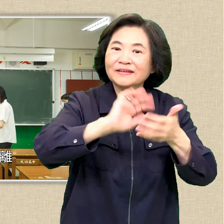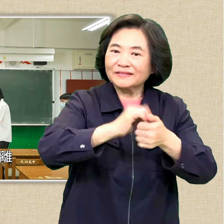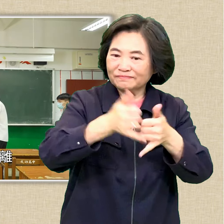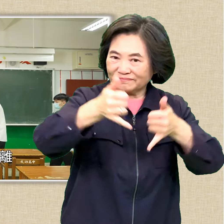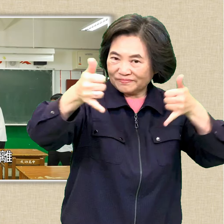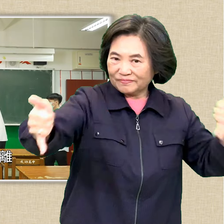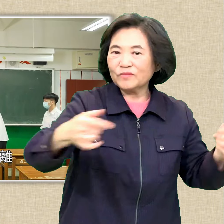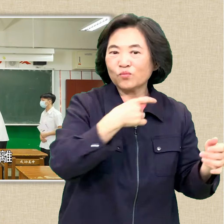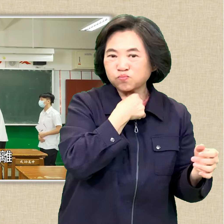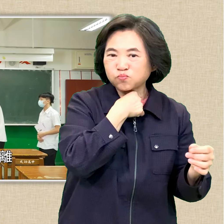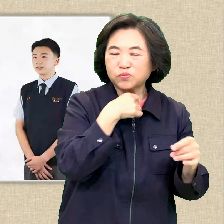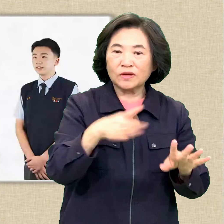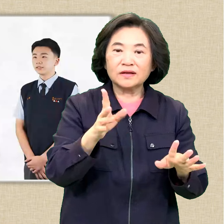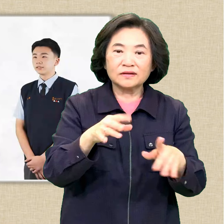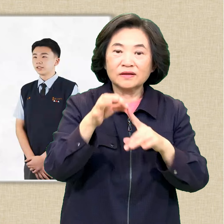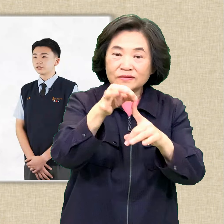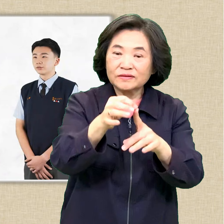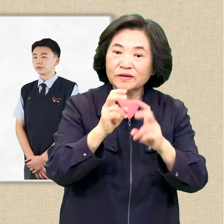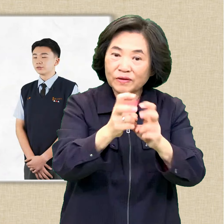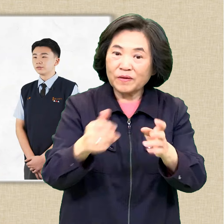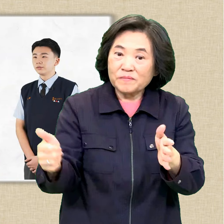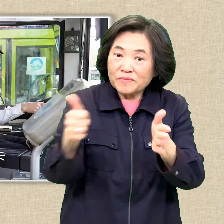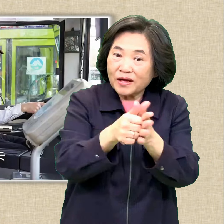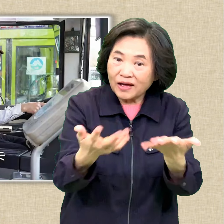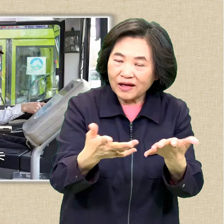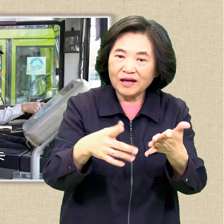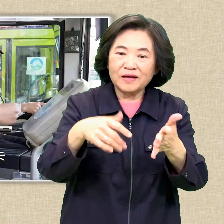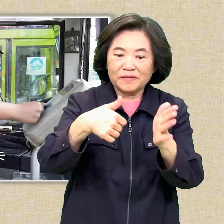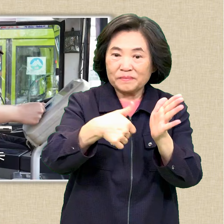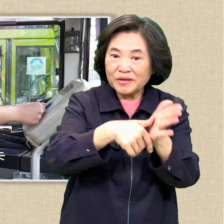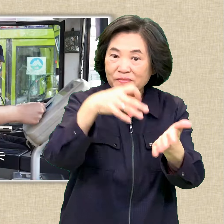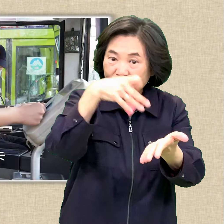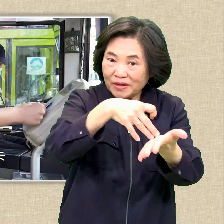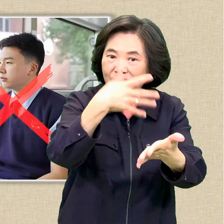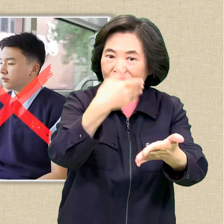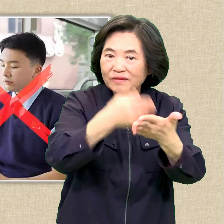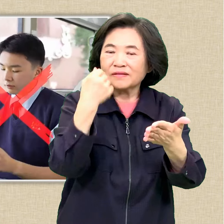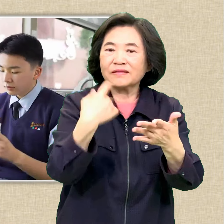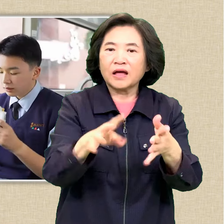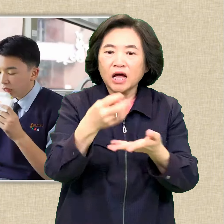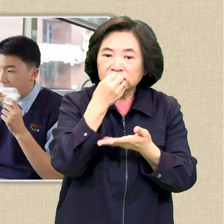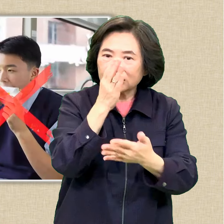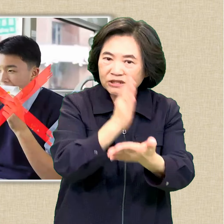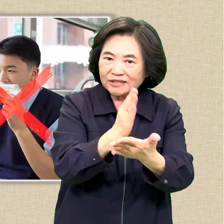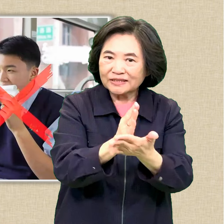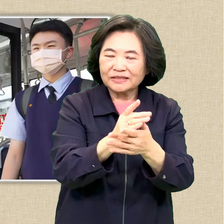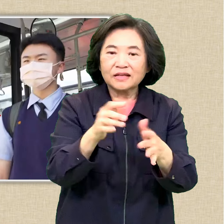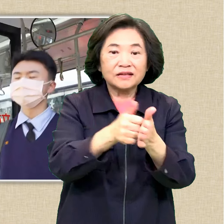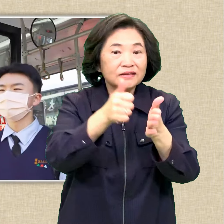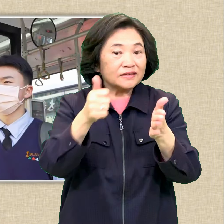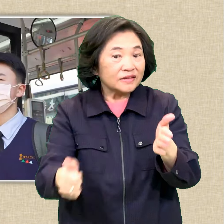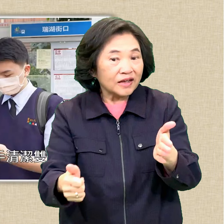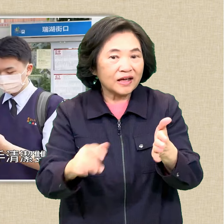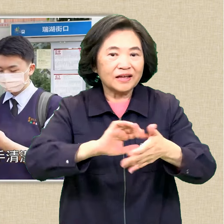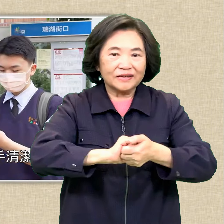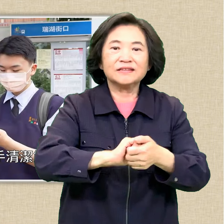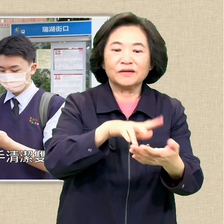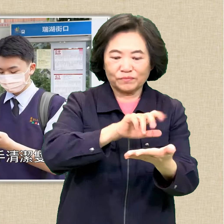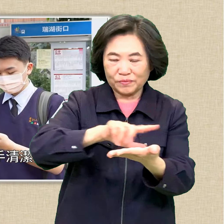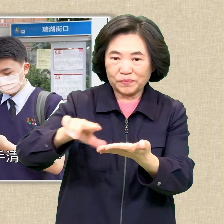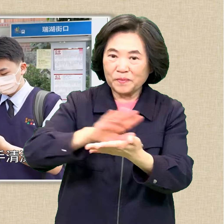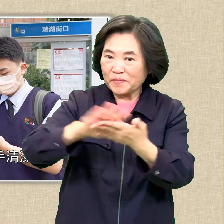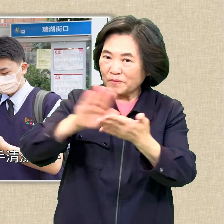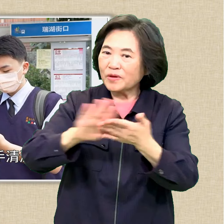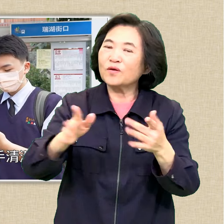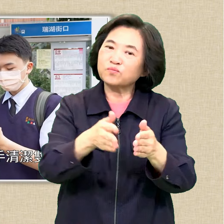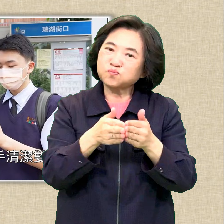了，就同来开起的。错太重准数，而使用记名票卡，还个莫吃东西。拍照之后，加入的用